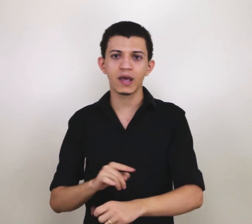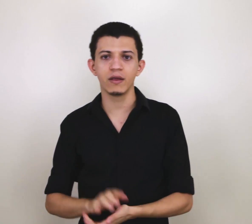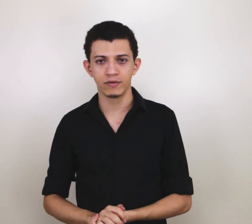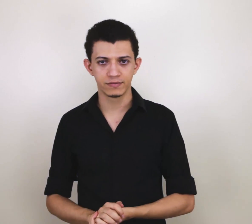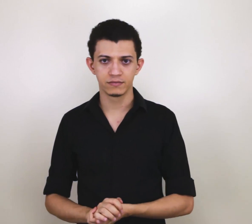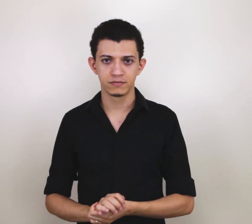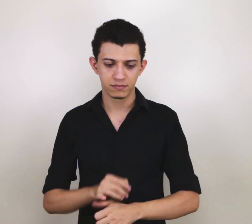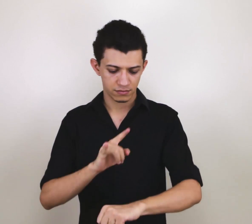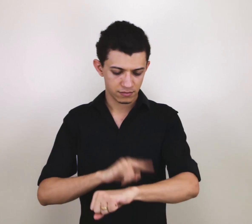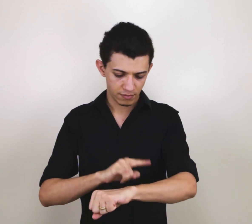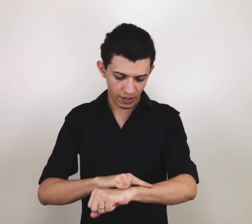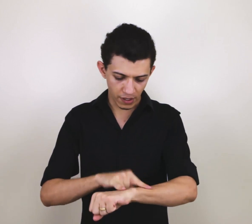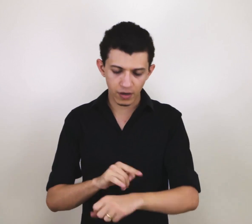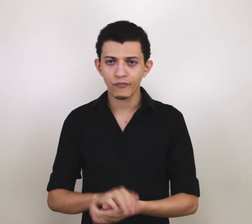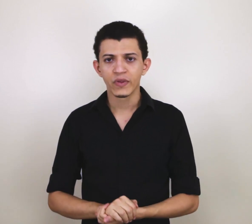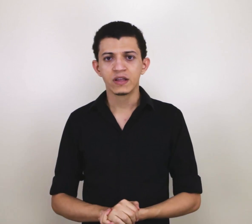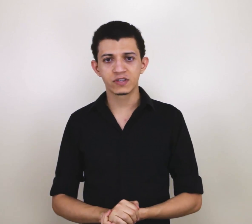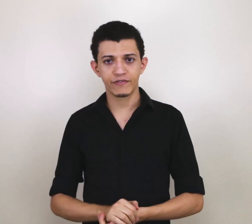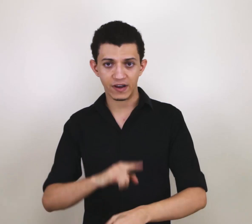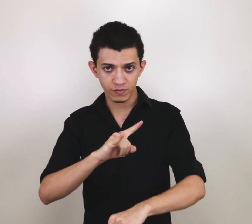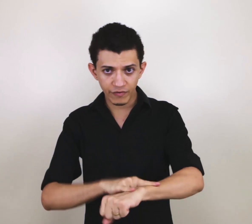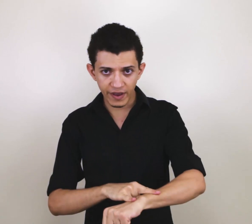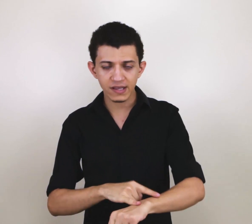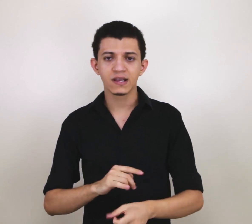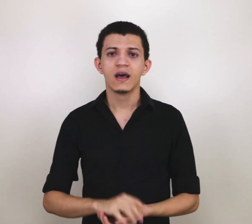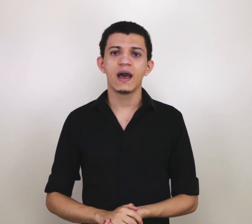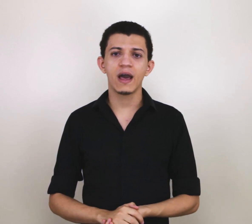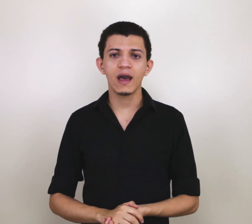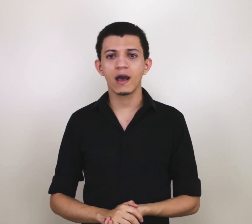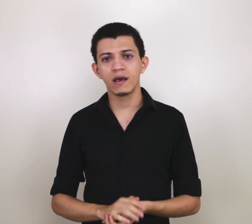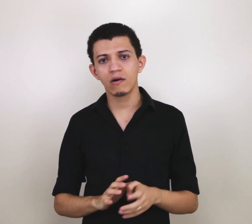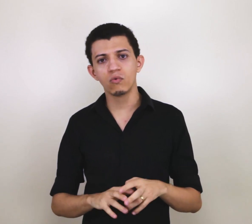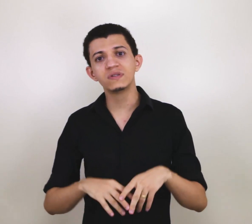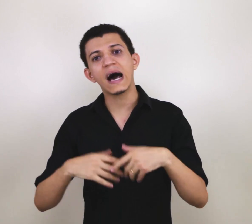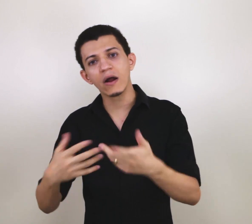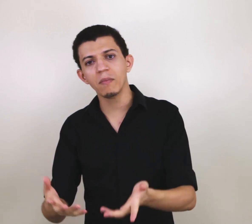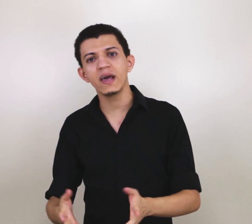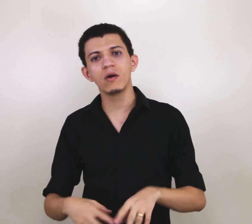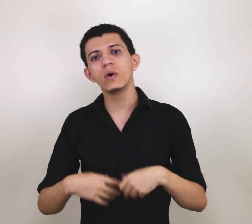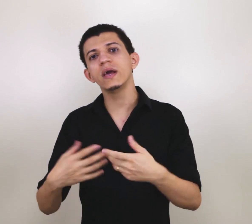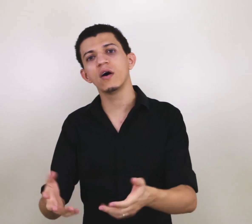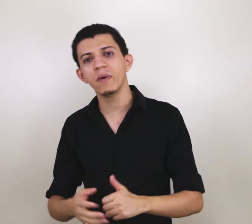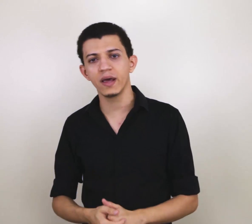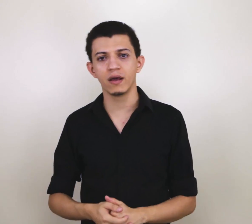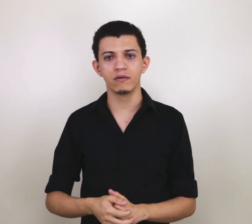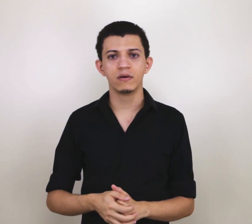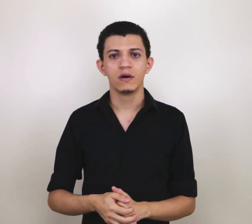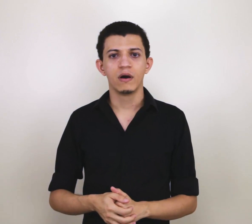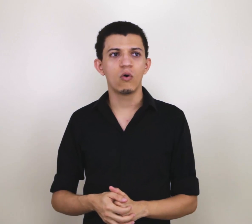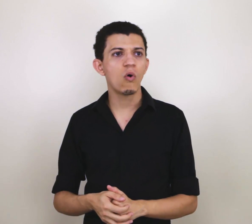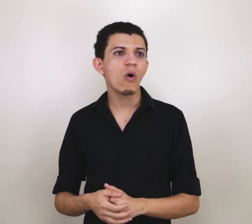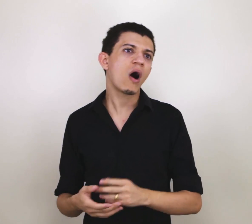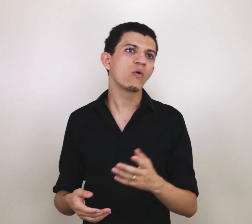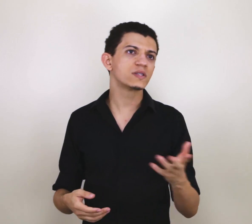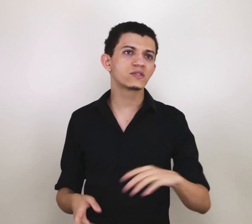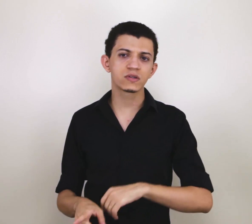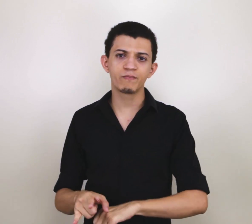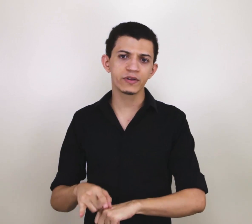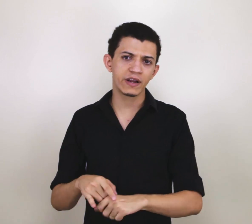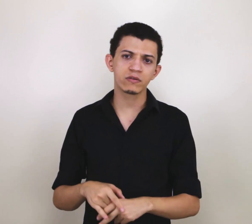banheiro. Banheiro, você faz uma vez, usar o banheiro, ir ao banheiro. Ou algumas pessoas poderiam